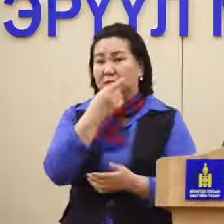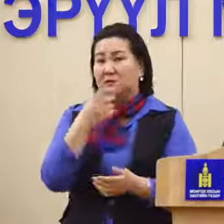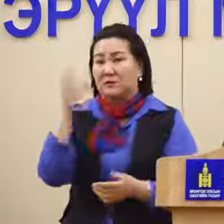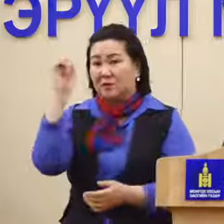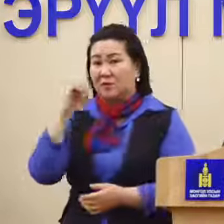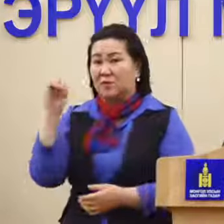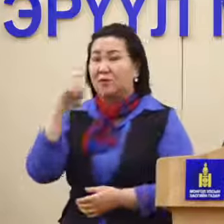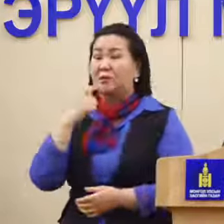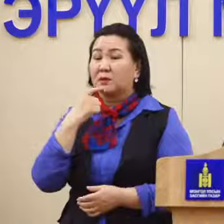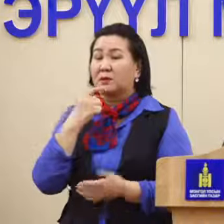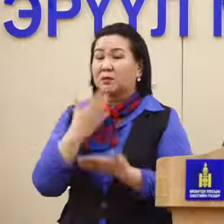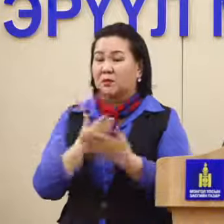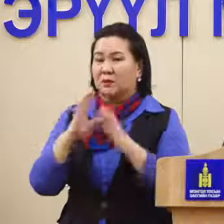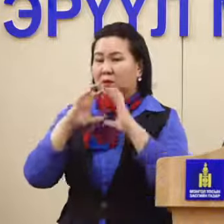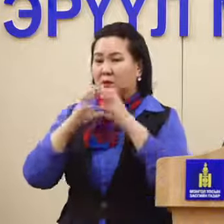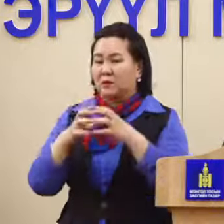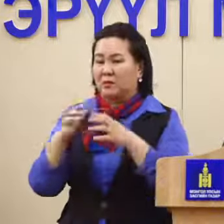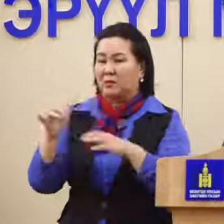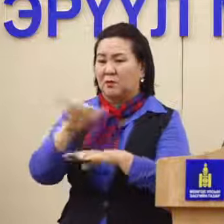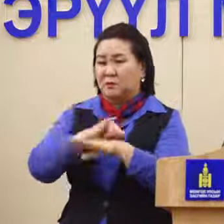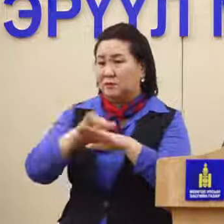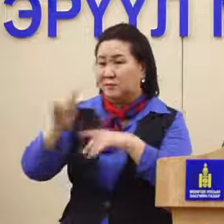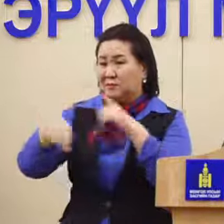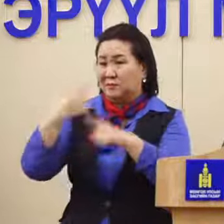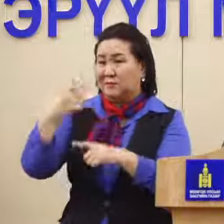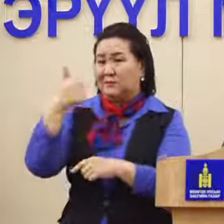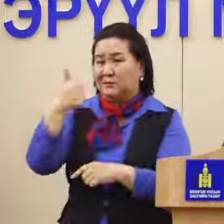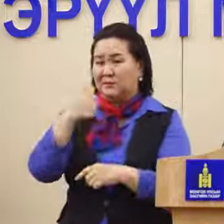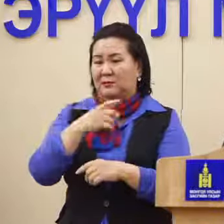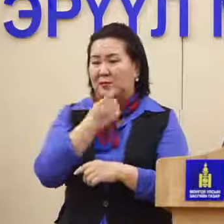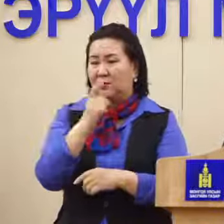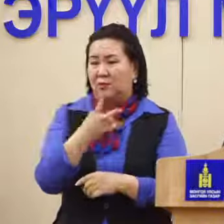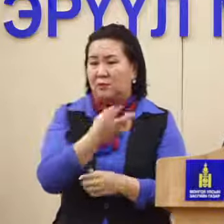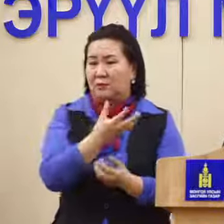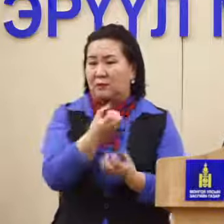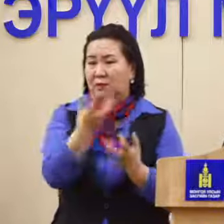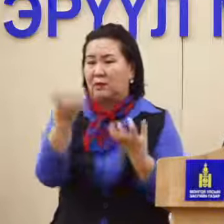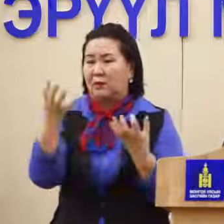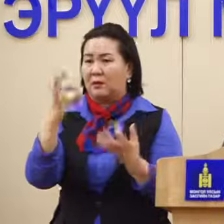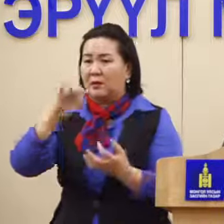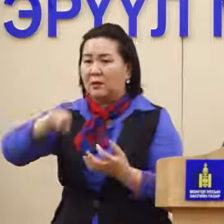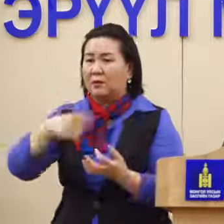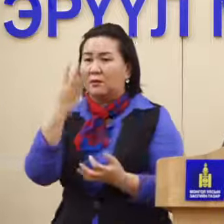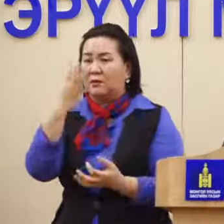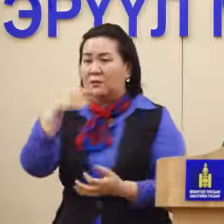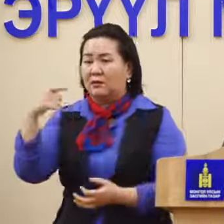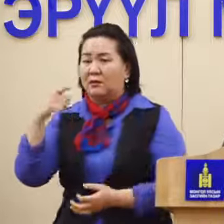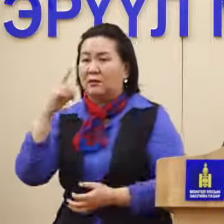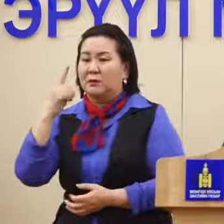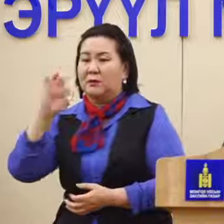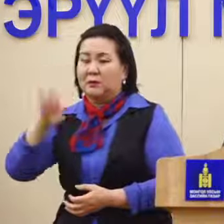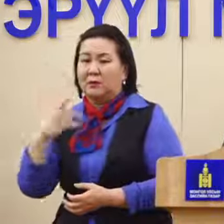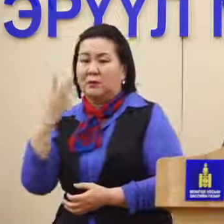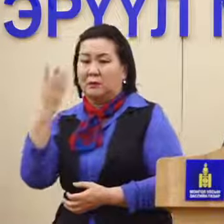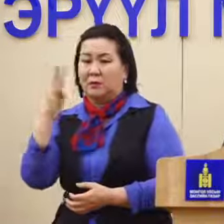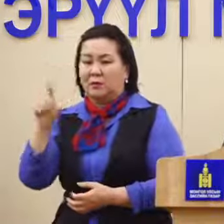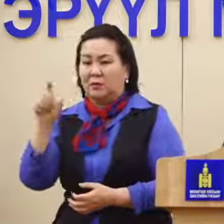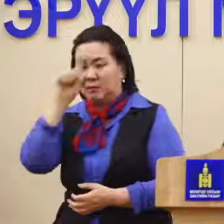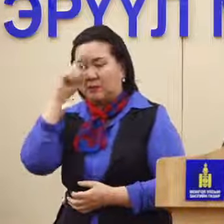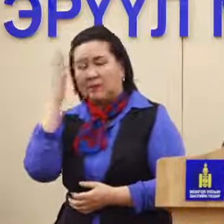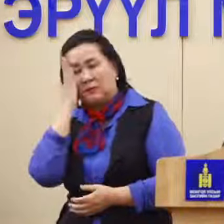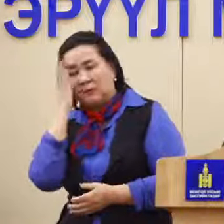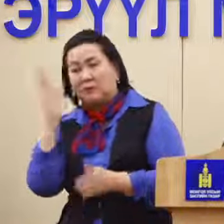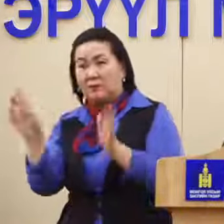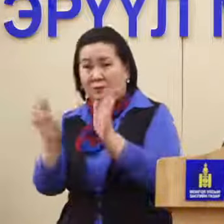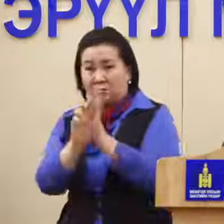байгаа. За яагаад гэвэл дэлхийн өндөр хөгжилтэй орнууд нэгэн зэрэг хүн амынхаа 0.4-өөс 1.4%-ийг одоо эмнэлэгт хэвтүүлэх боломжтой